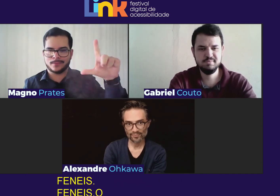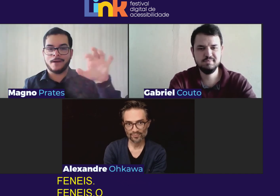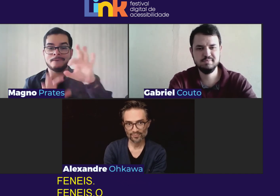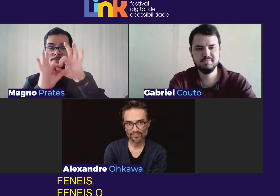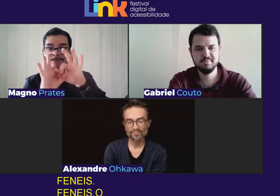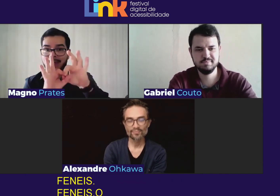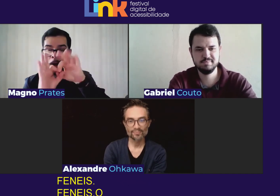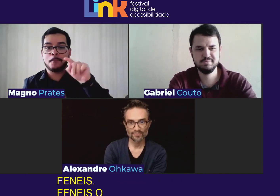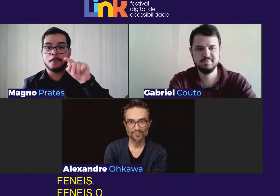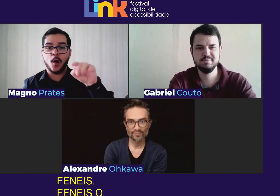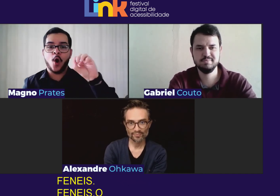oficial.